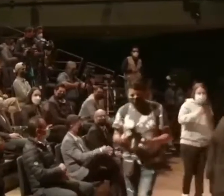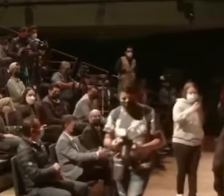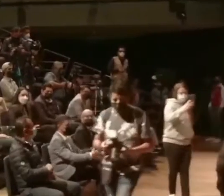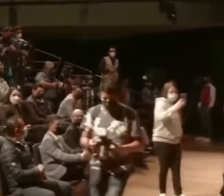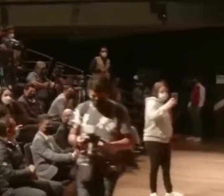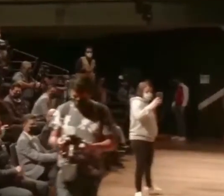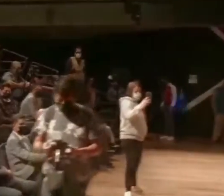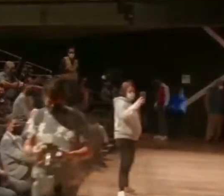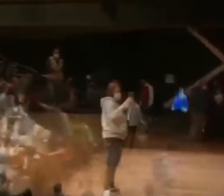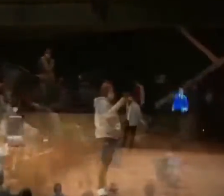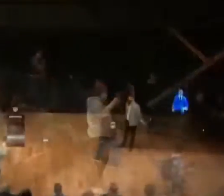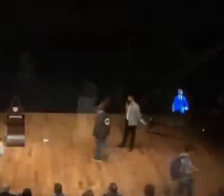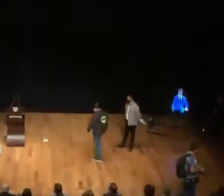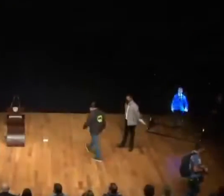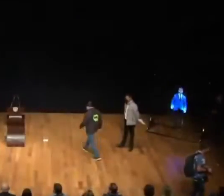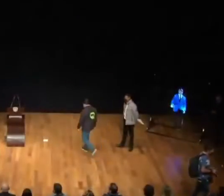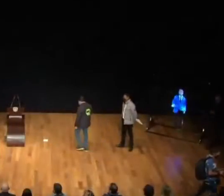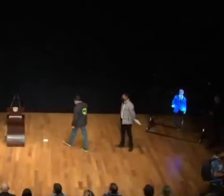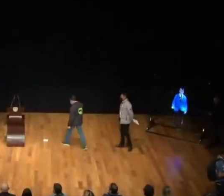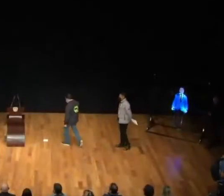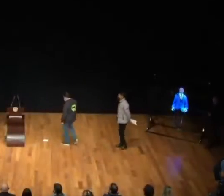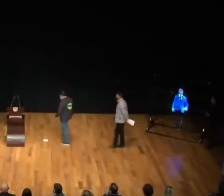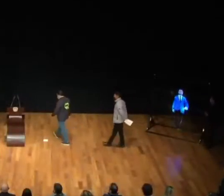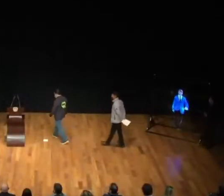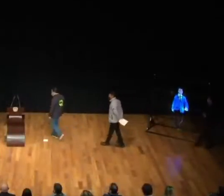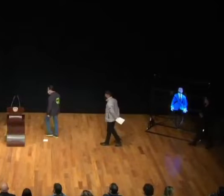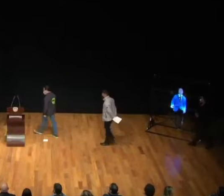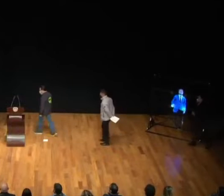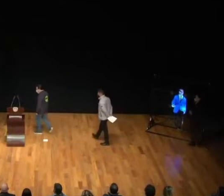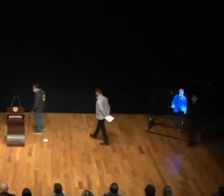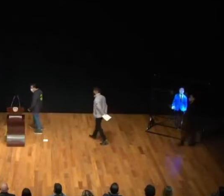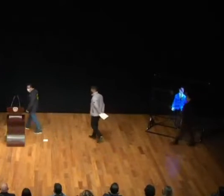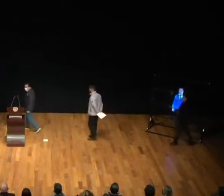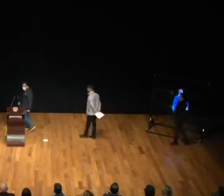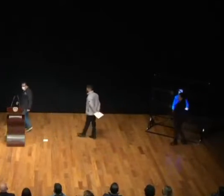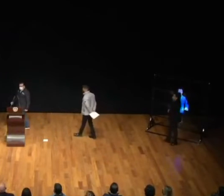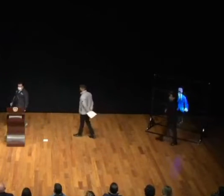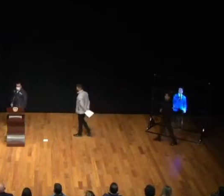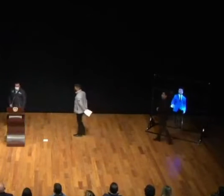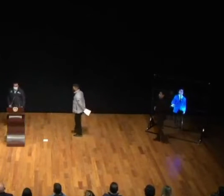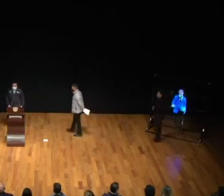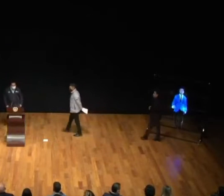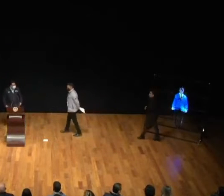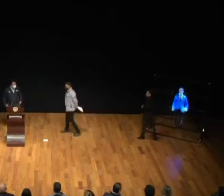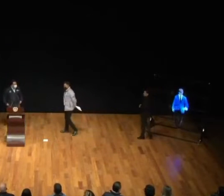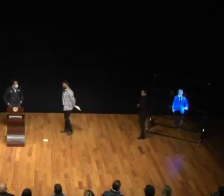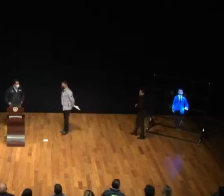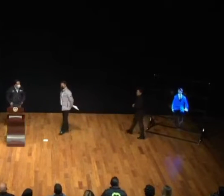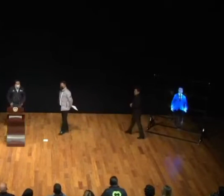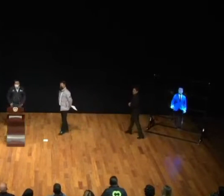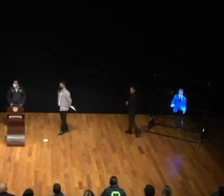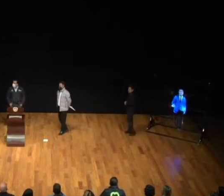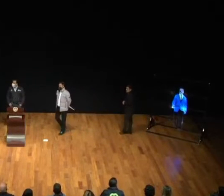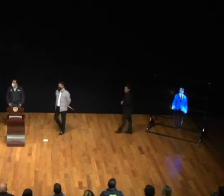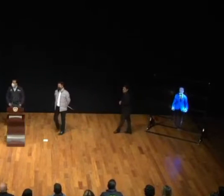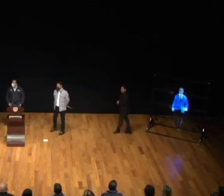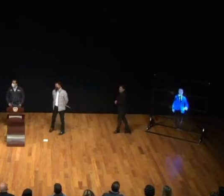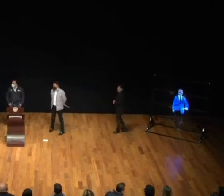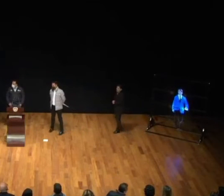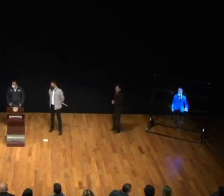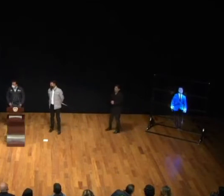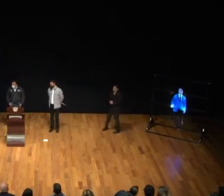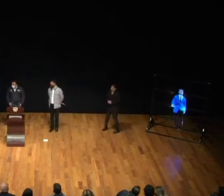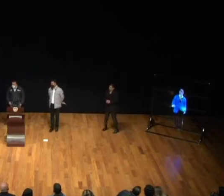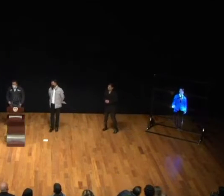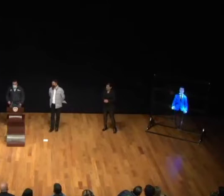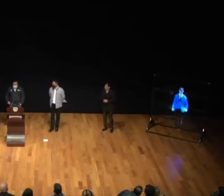a prepararnos justamente para llevar a cabo esta importante rueda de prensa. Vamos a comenzar entonces en esta